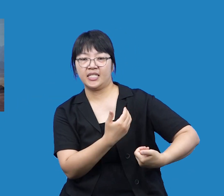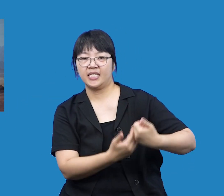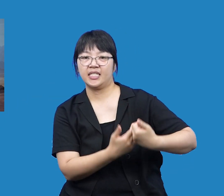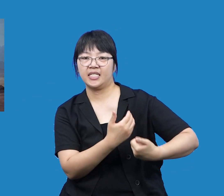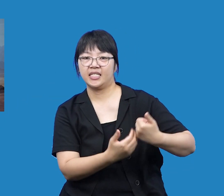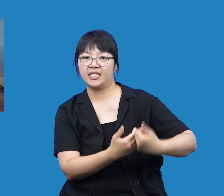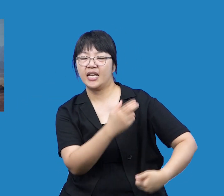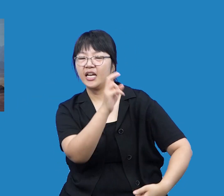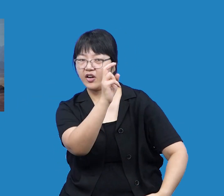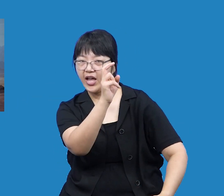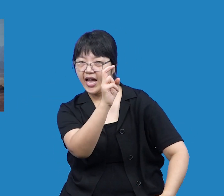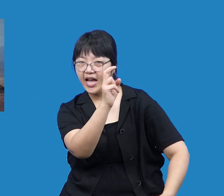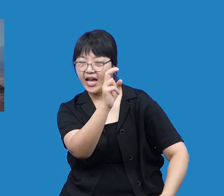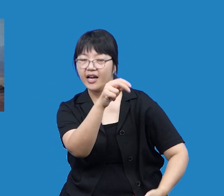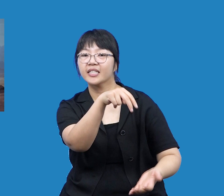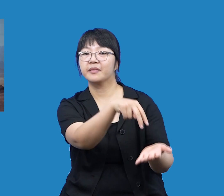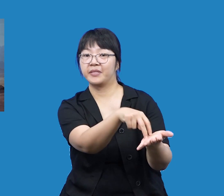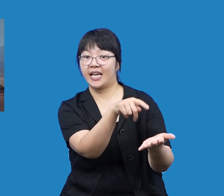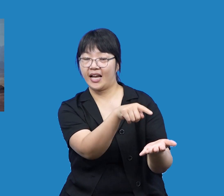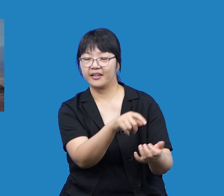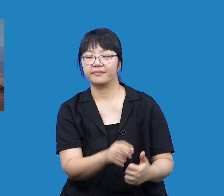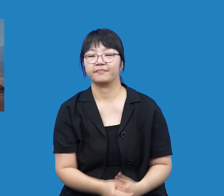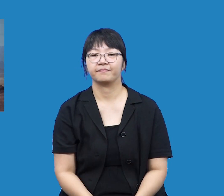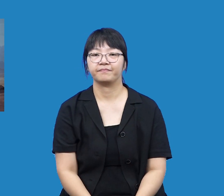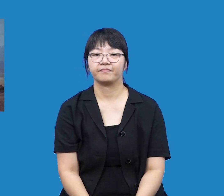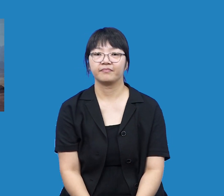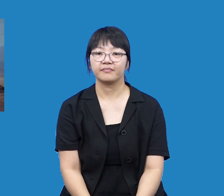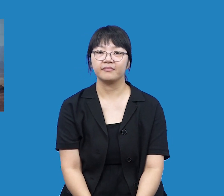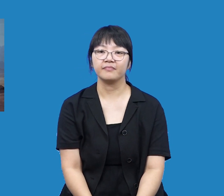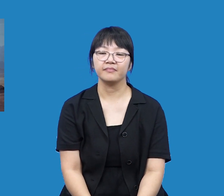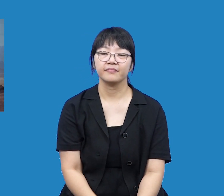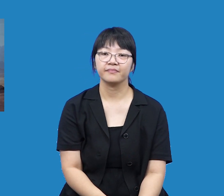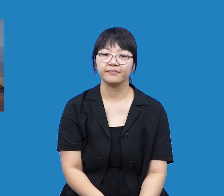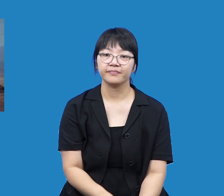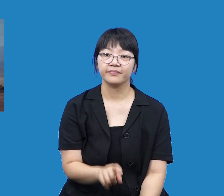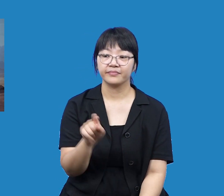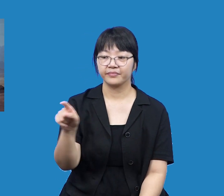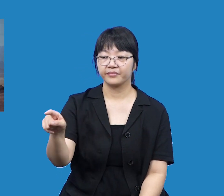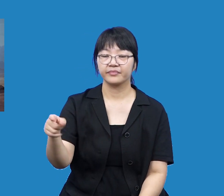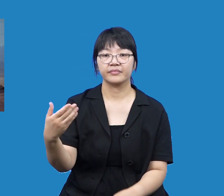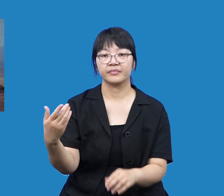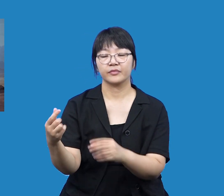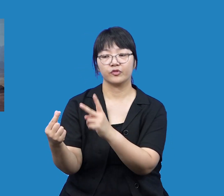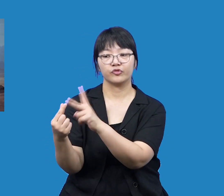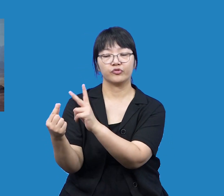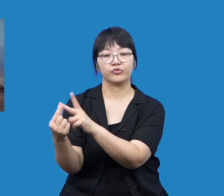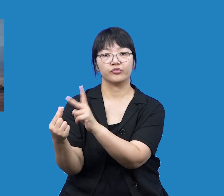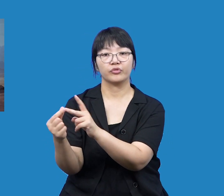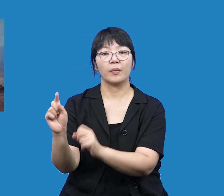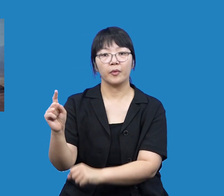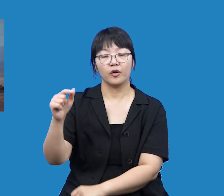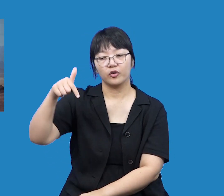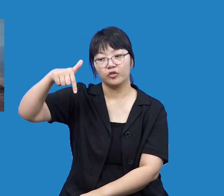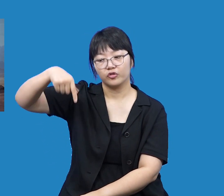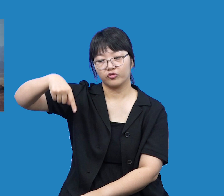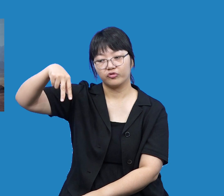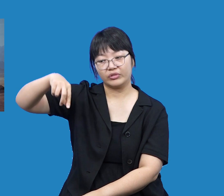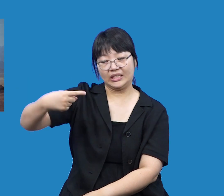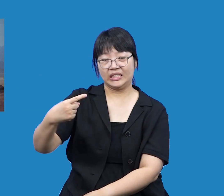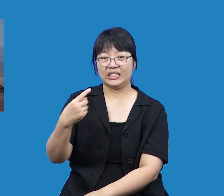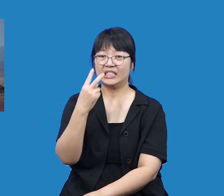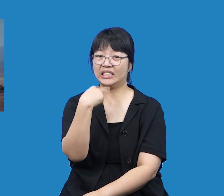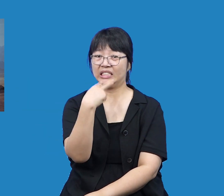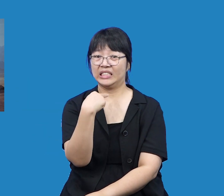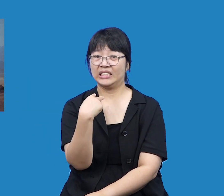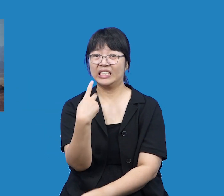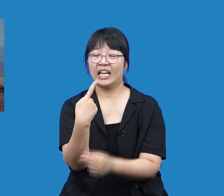발생한 것으로 보는 견해, 이것이 하나의 견해입니다. 그런가 하면 또 하나 구수라는 지역이 에티오피아를